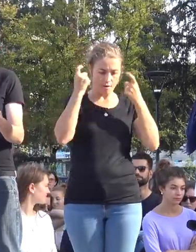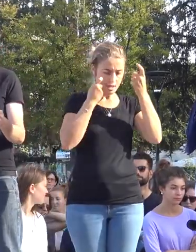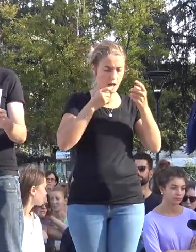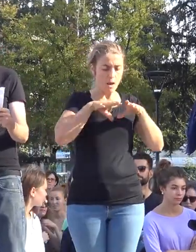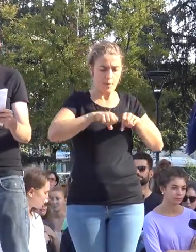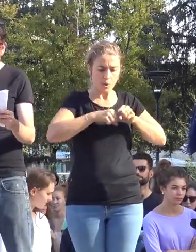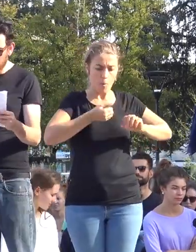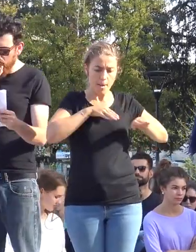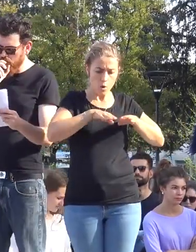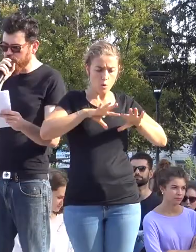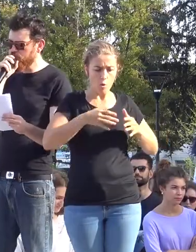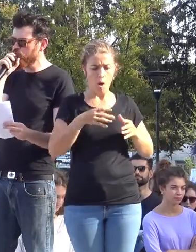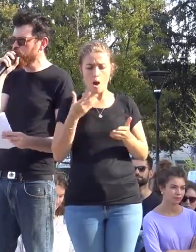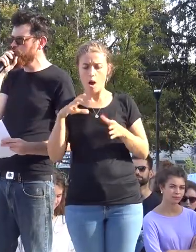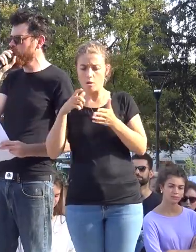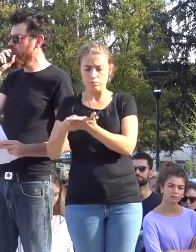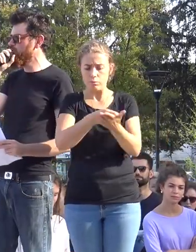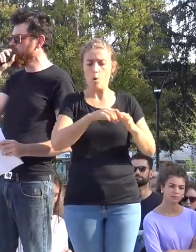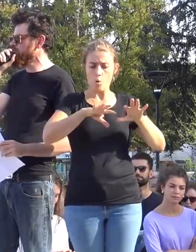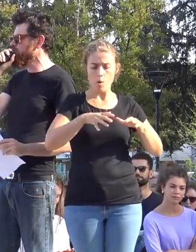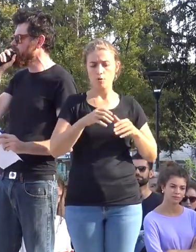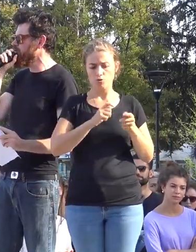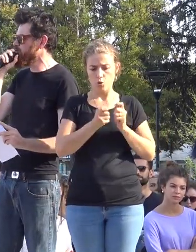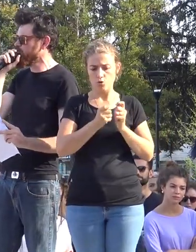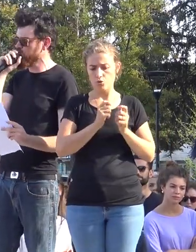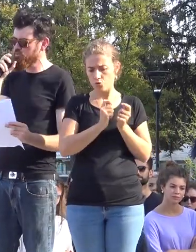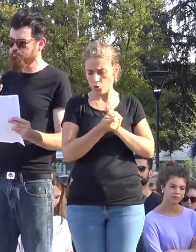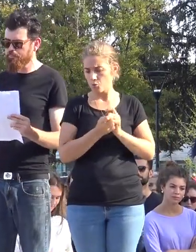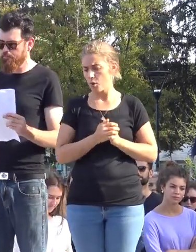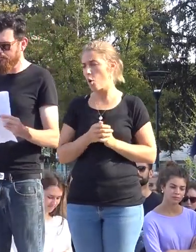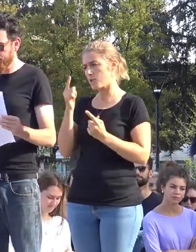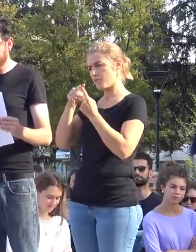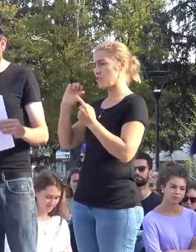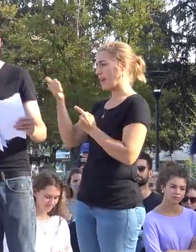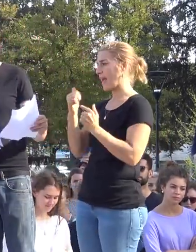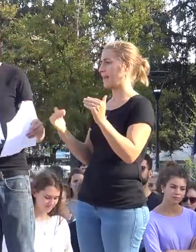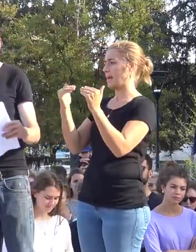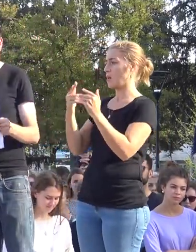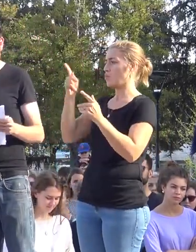consommation et de promouvoir une transition juste pour toutes et pour tous.